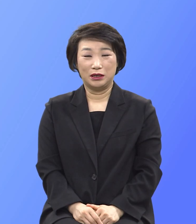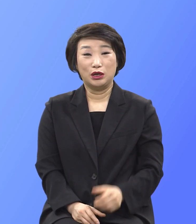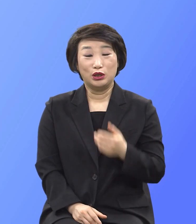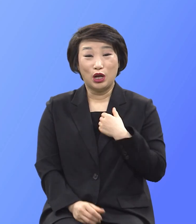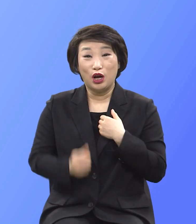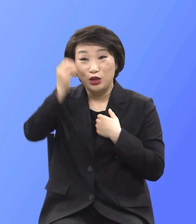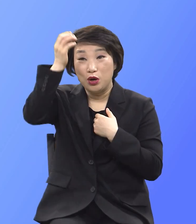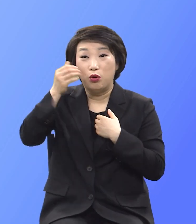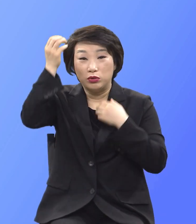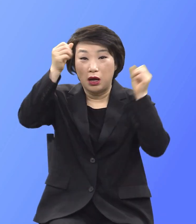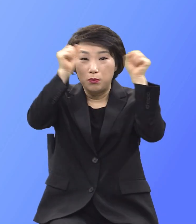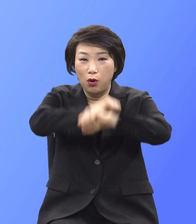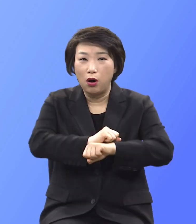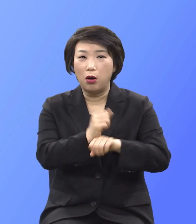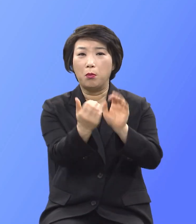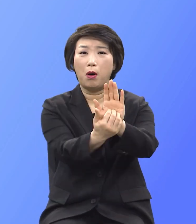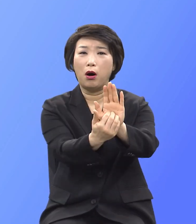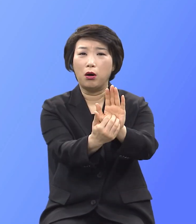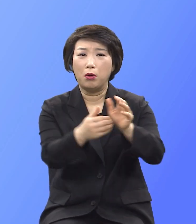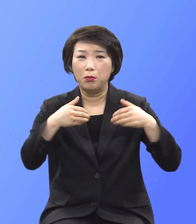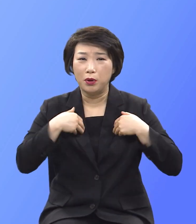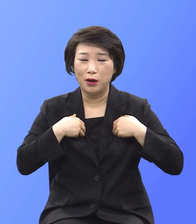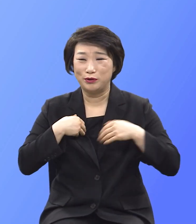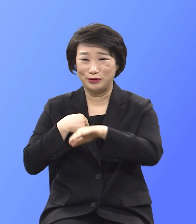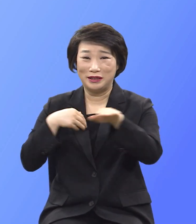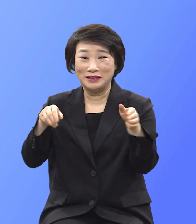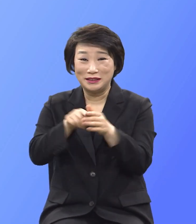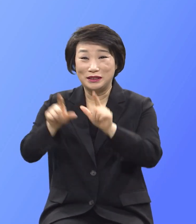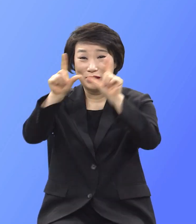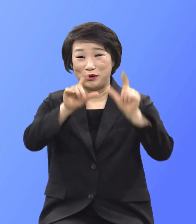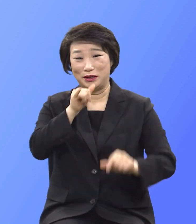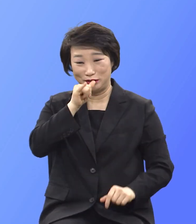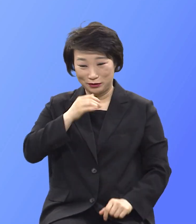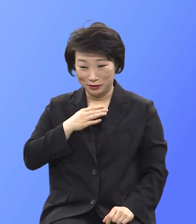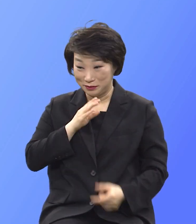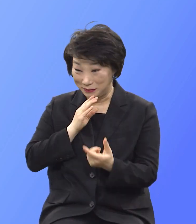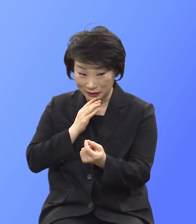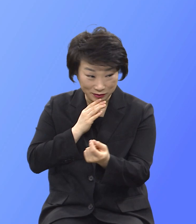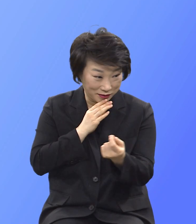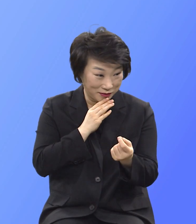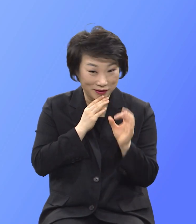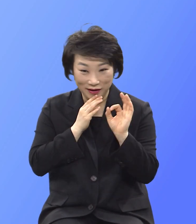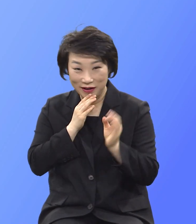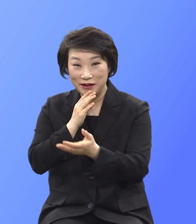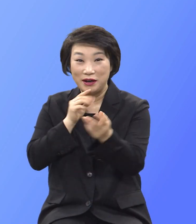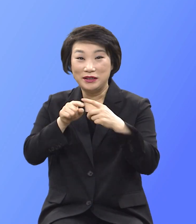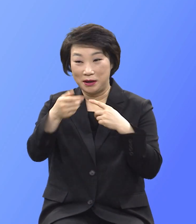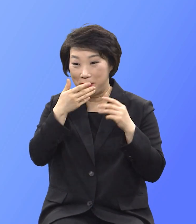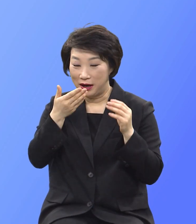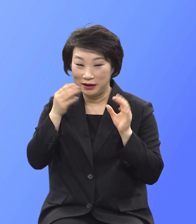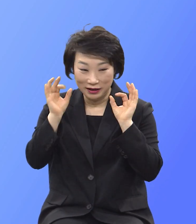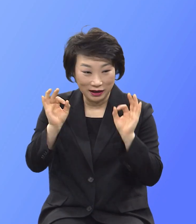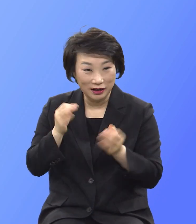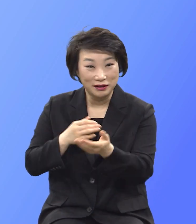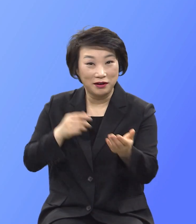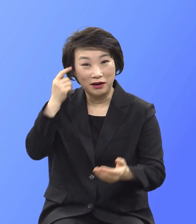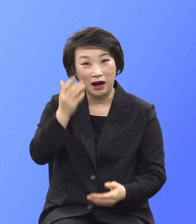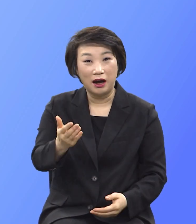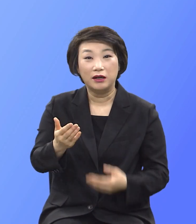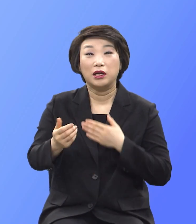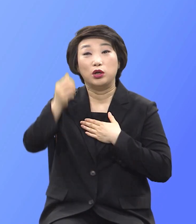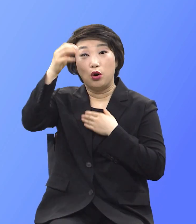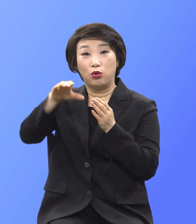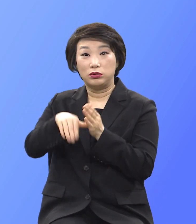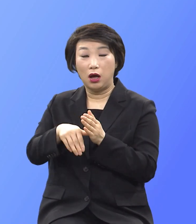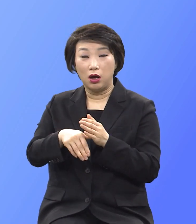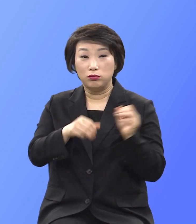내 영혼의 멸망만은 막아보려고 우리 신앙생활하는 거 아닙니까? 이해가 되십니까? 내